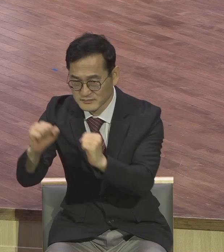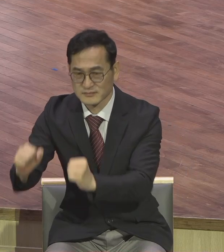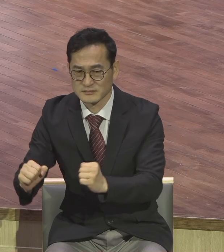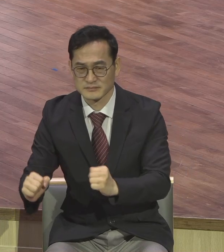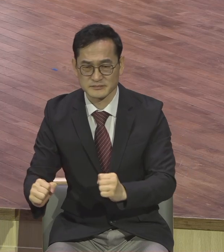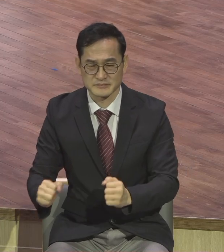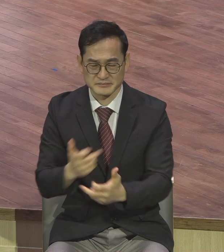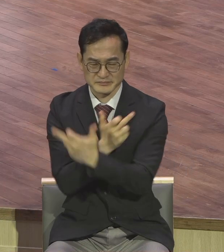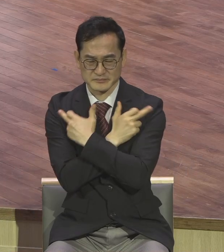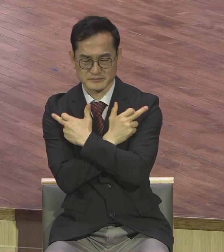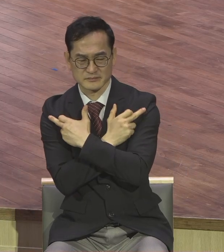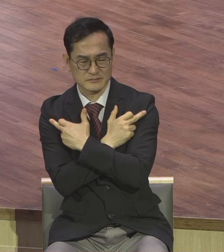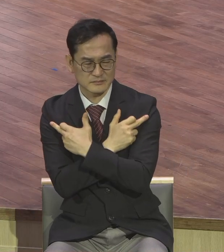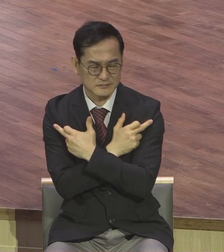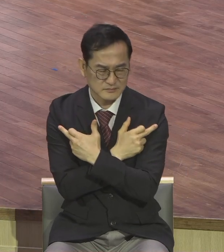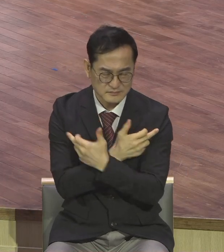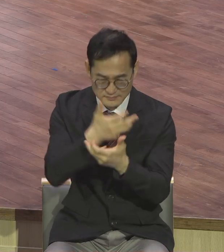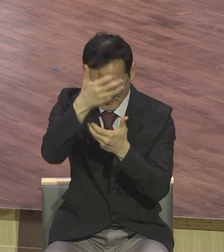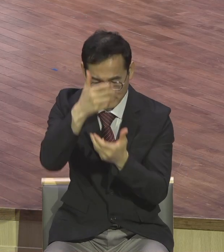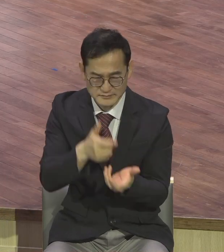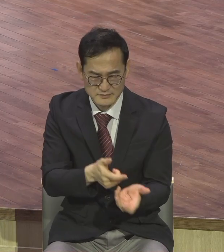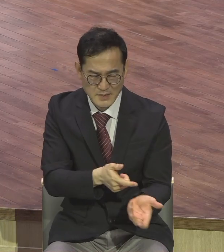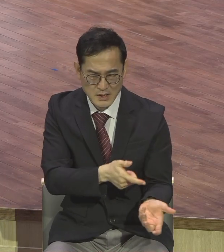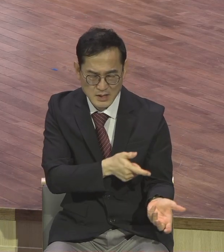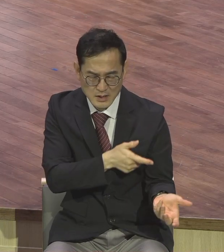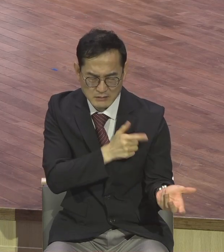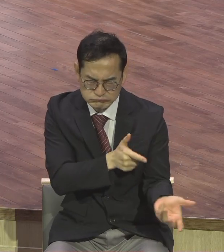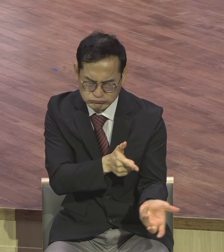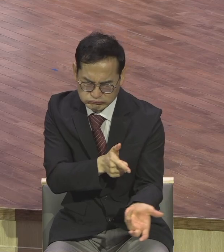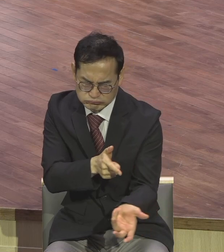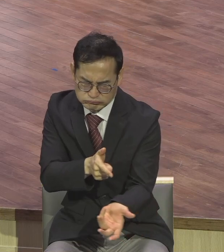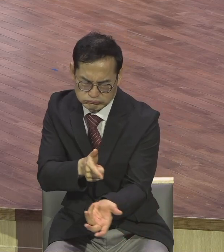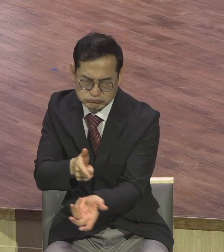탈레반들이 총을 들고 막 그렇게